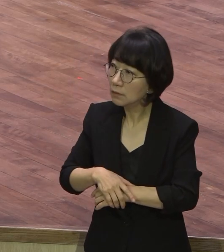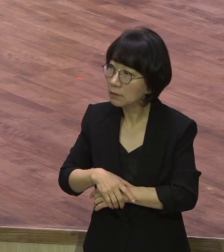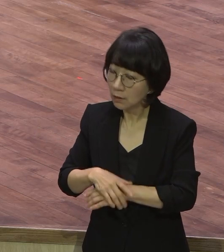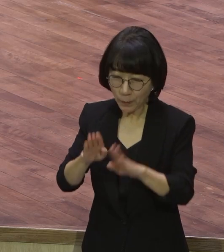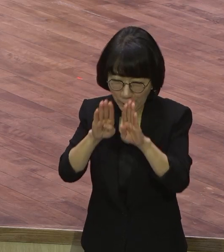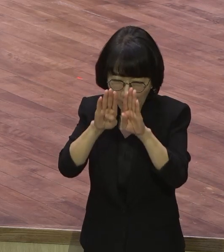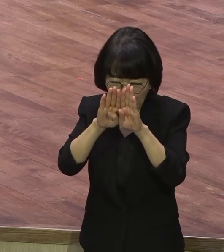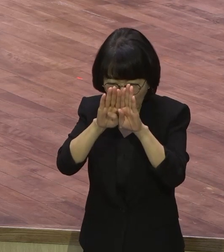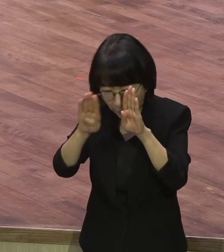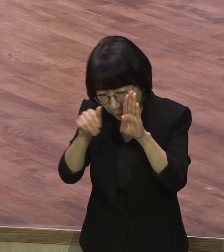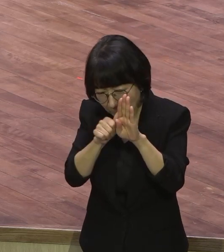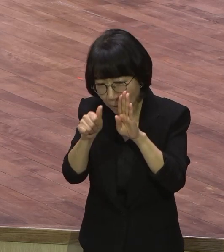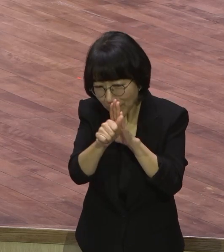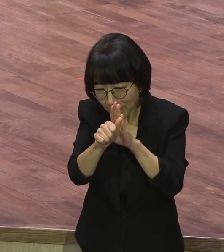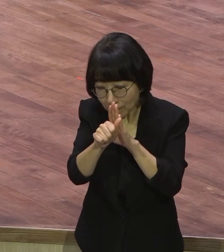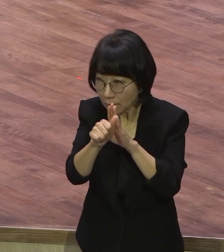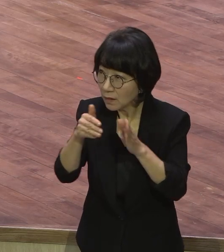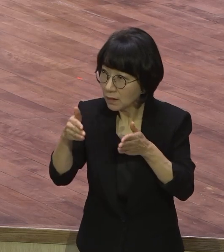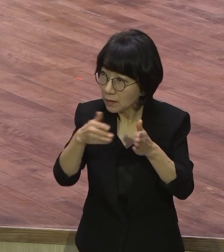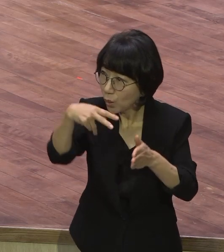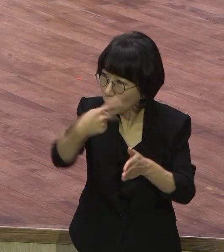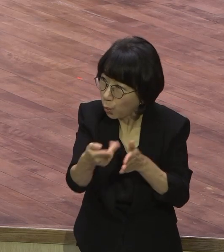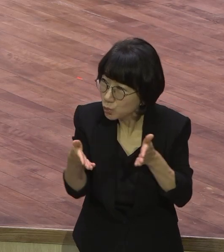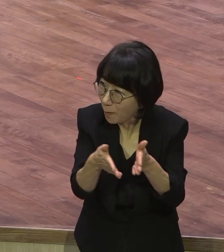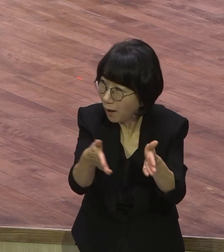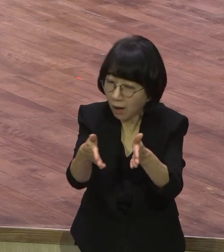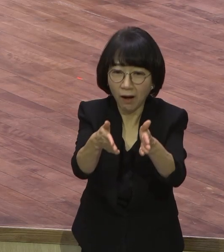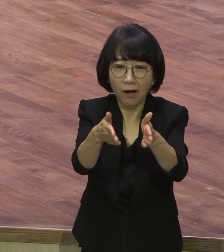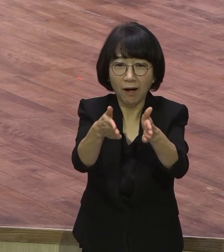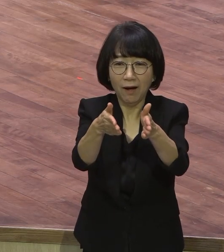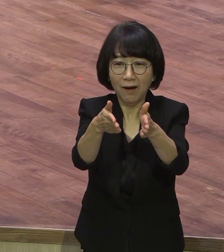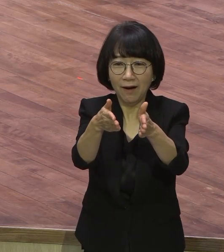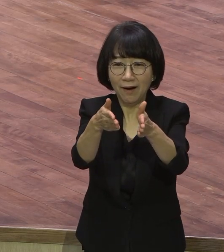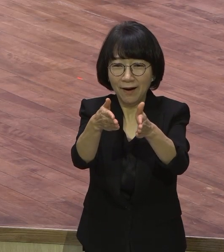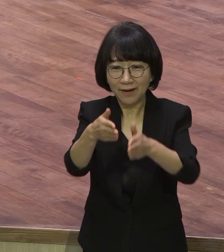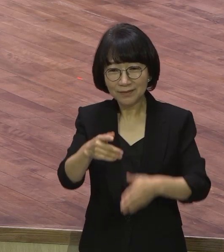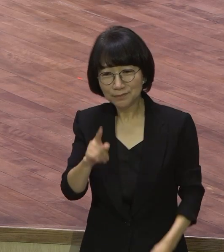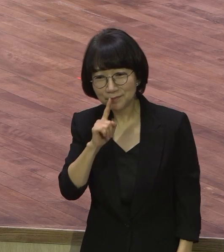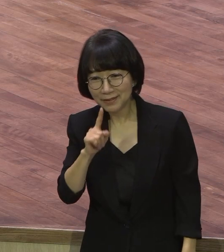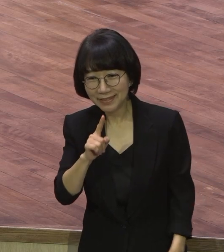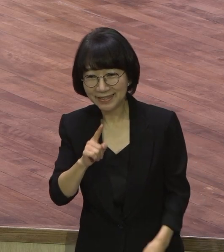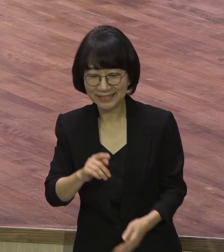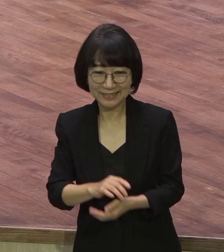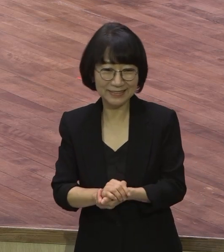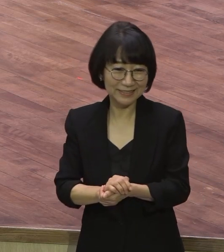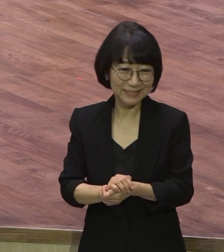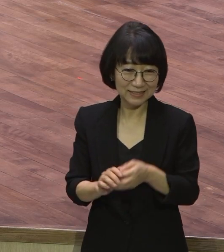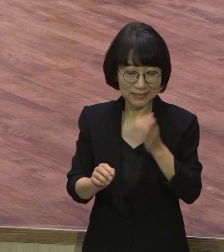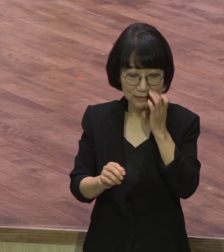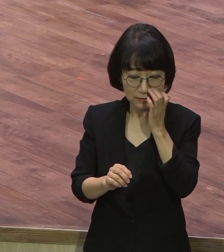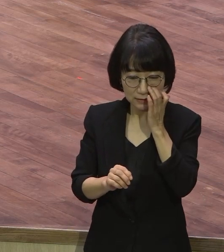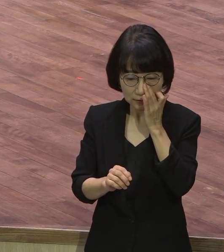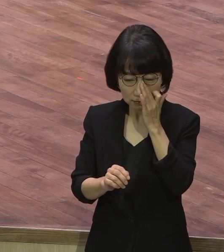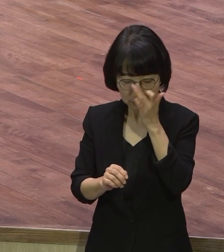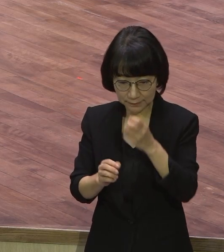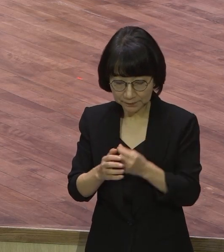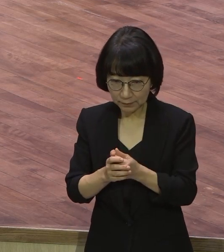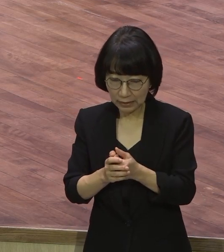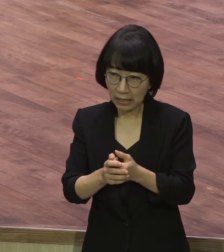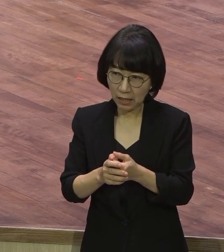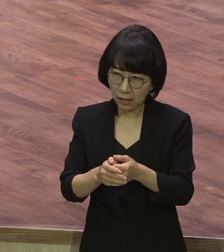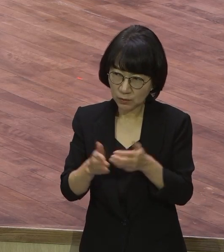좁은 길을 간다 이 말을 잘 이해해야 됩니다. 일반적으로 좁은 문을 통과해서 좁은 길을 가는 것이 마치